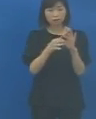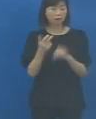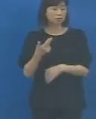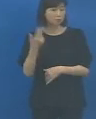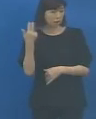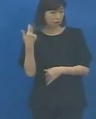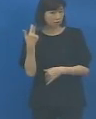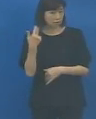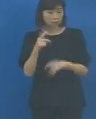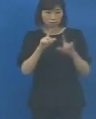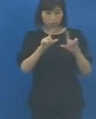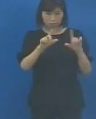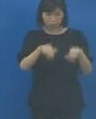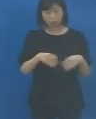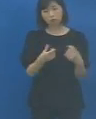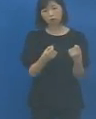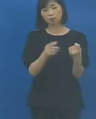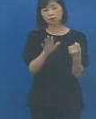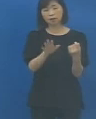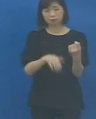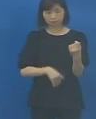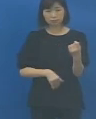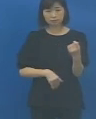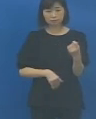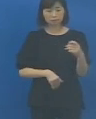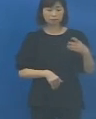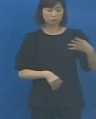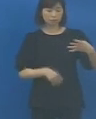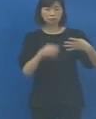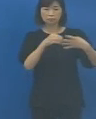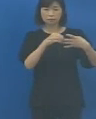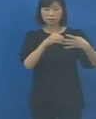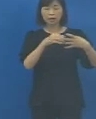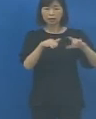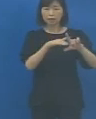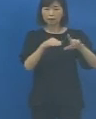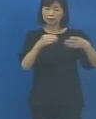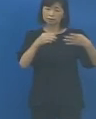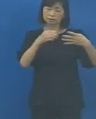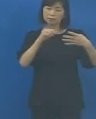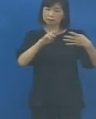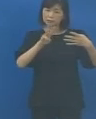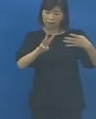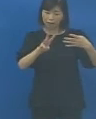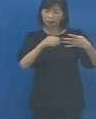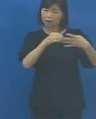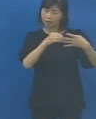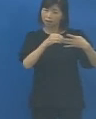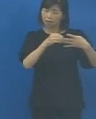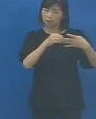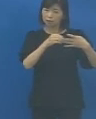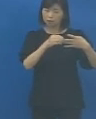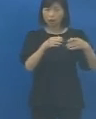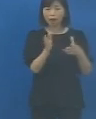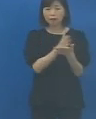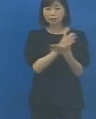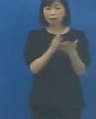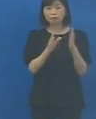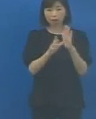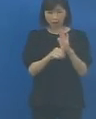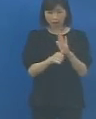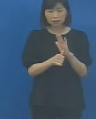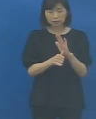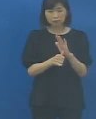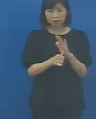通りでございまして、ステージ3に相当すると というふうに判断される場合には停